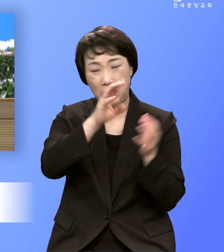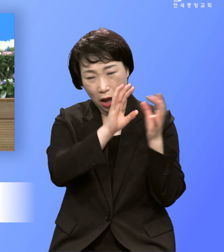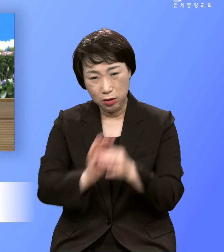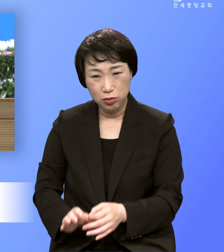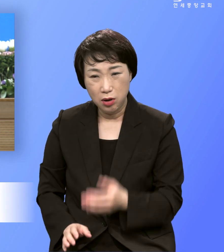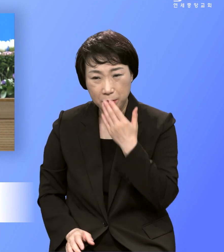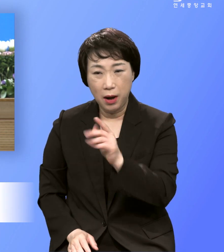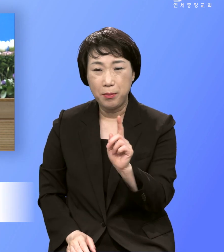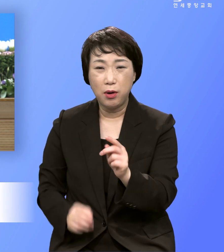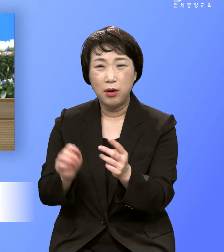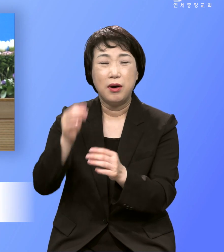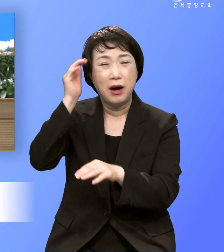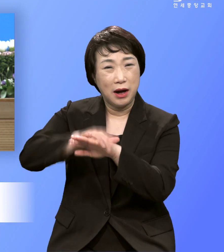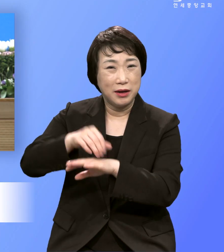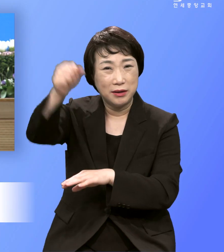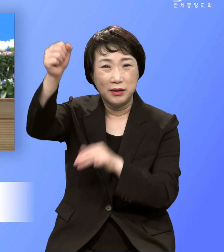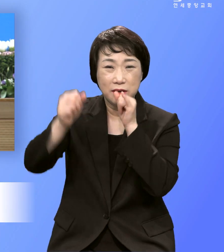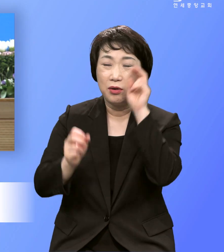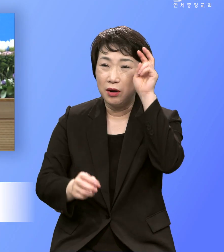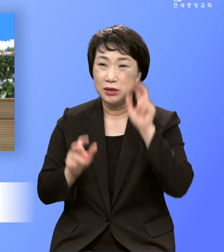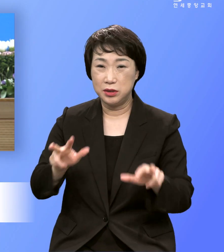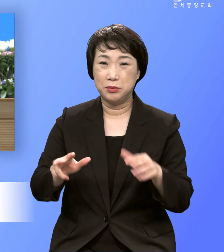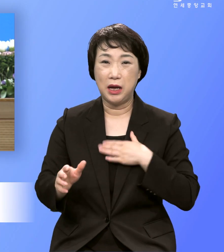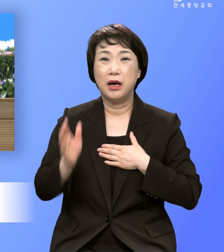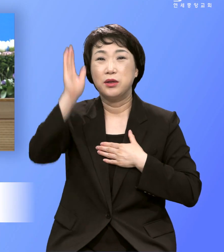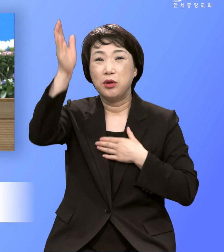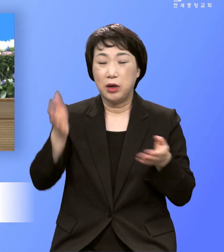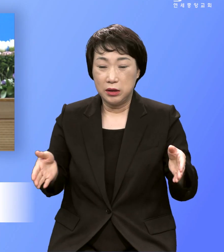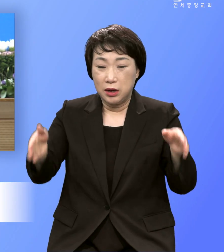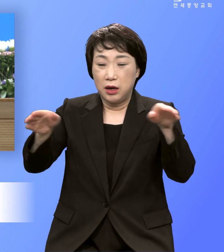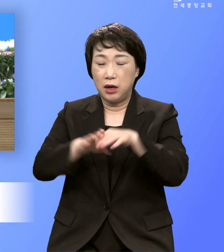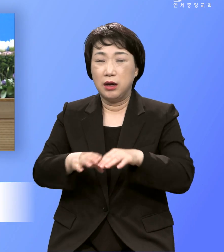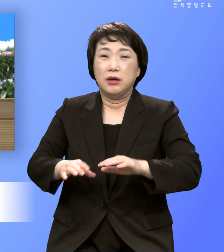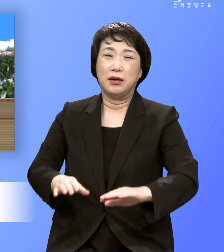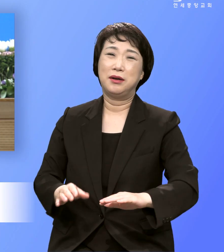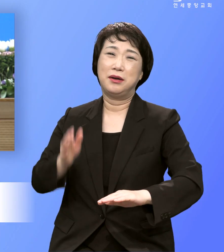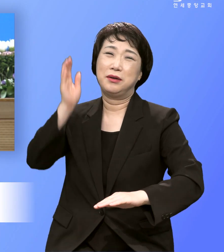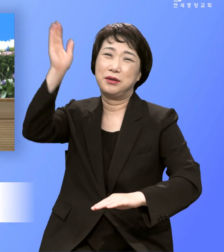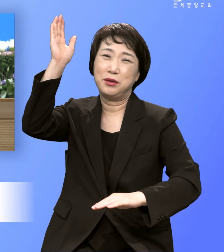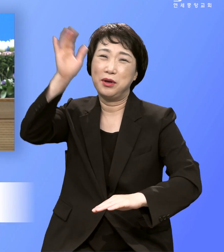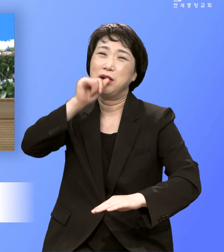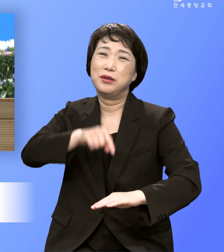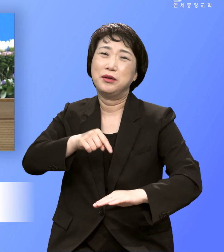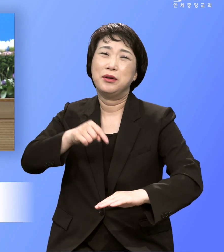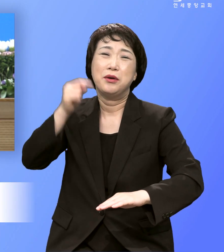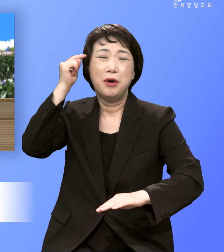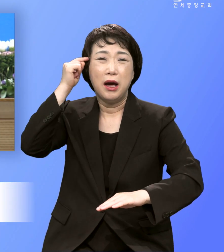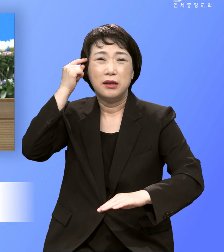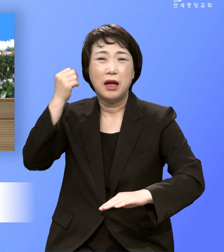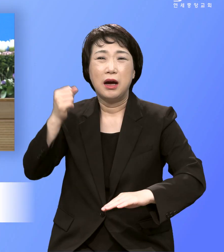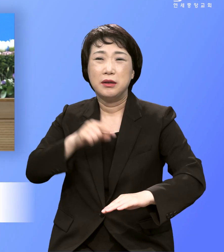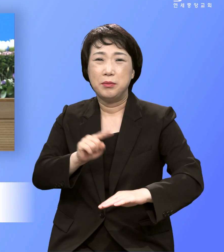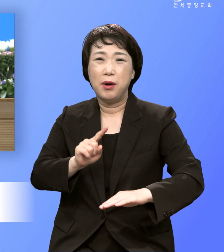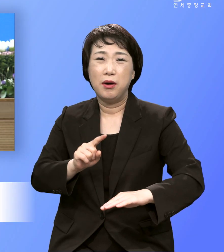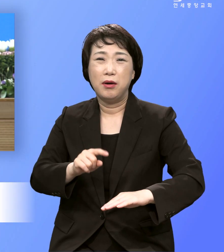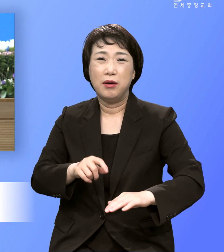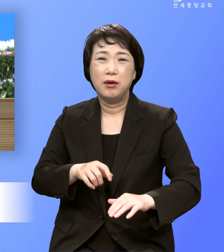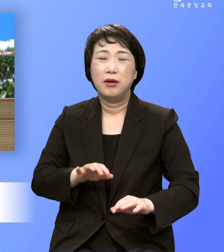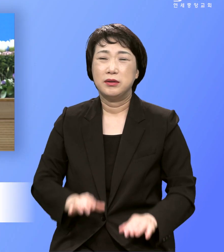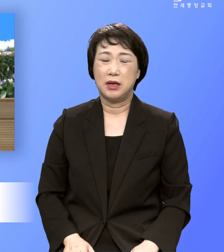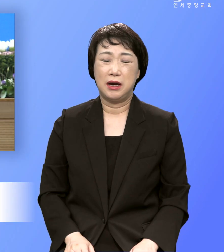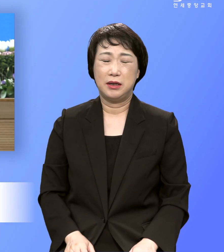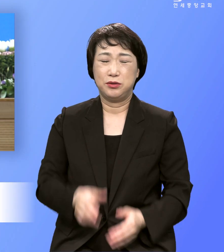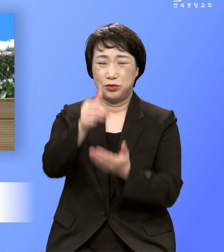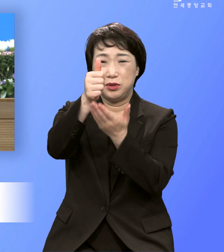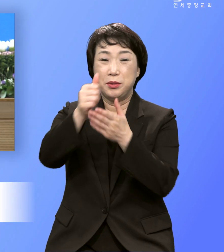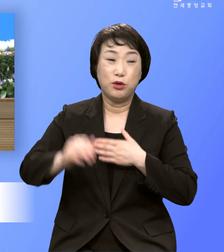몸을 지탱하고 설교를 하고 있잖아. 왜 이렇게까지 해야 되느냐 그 말이야. 응? 주님이 우리 인류